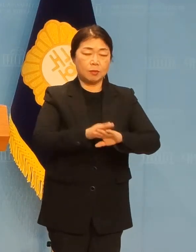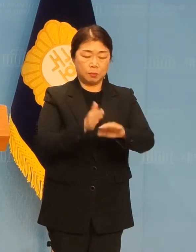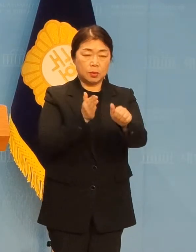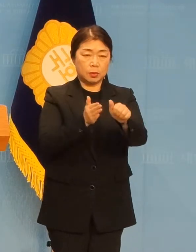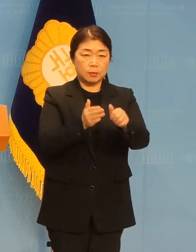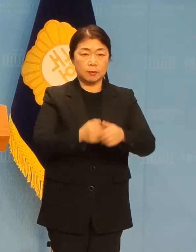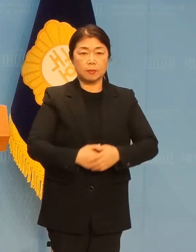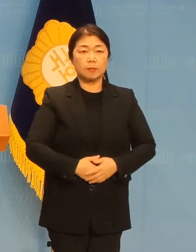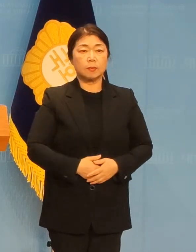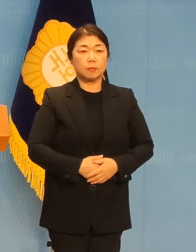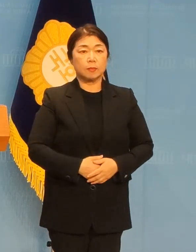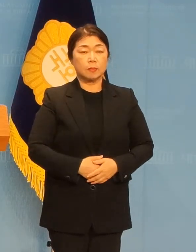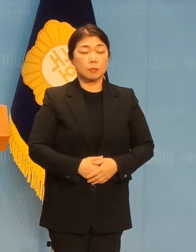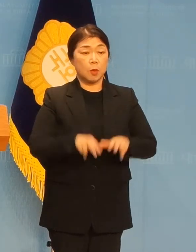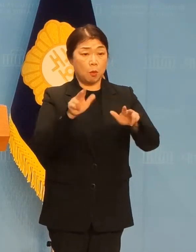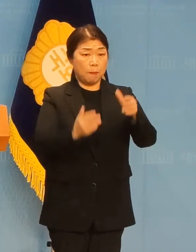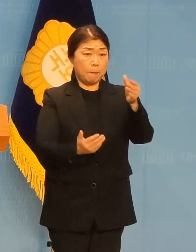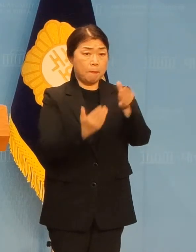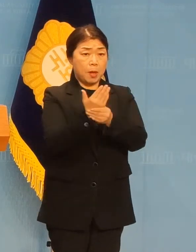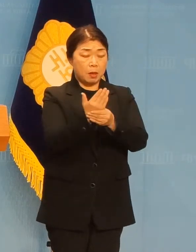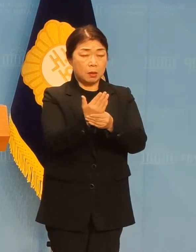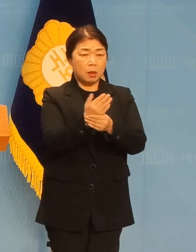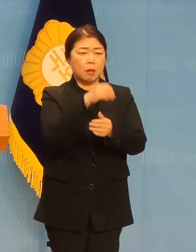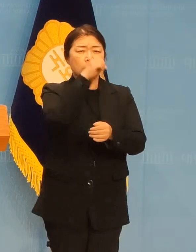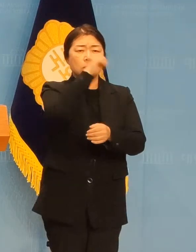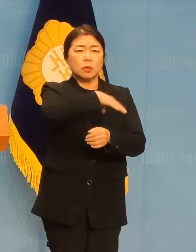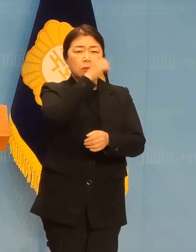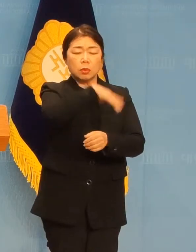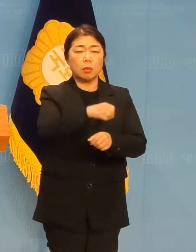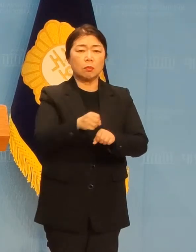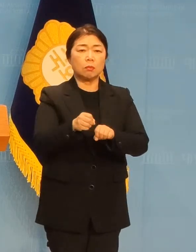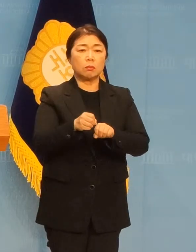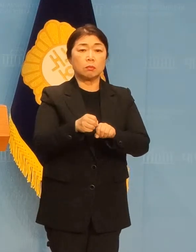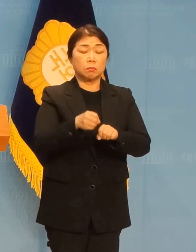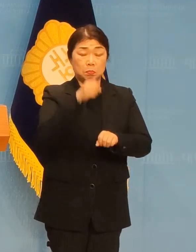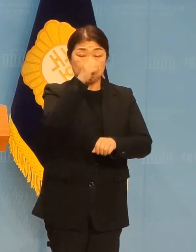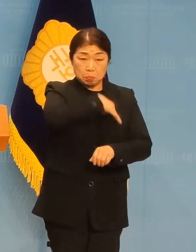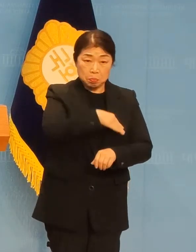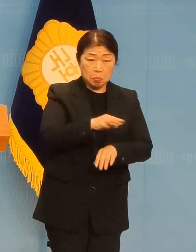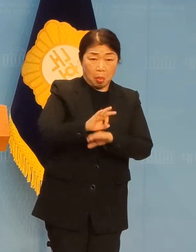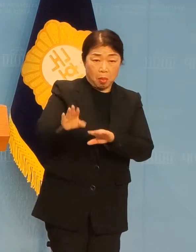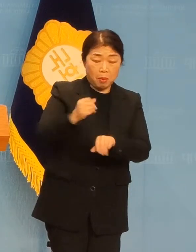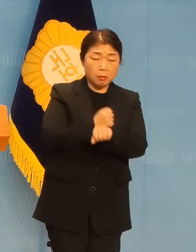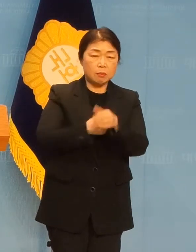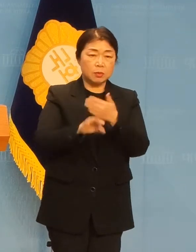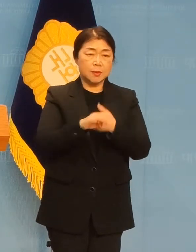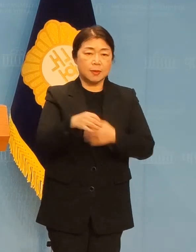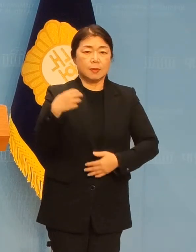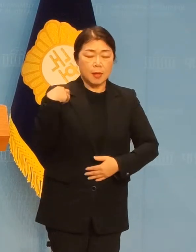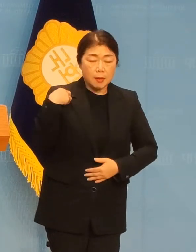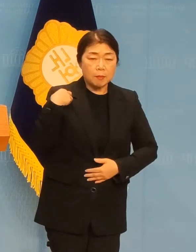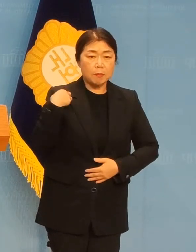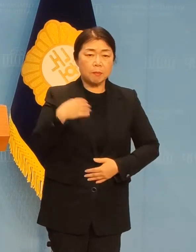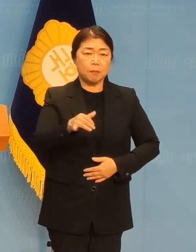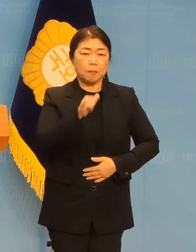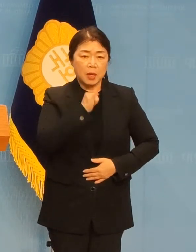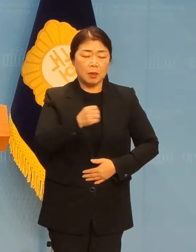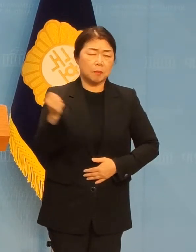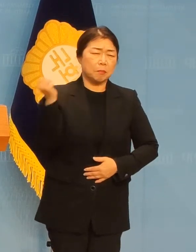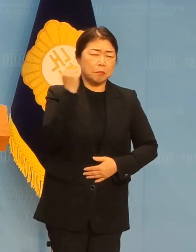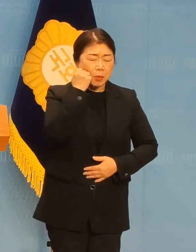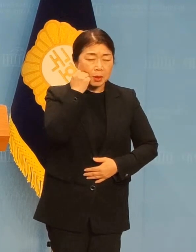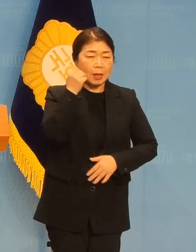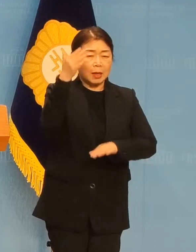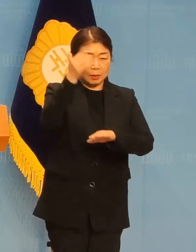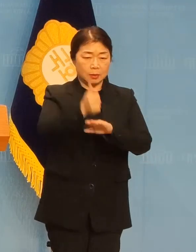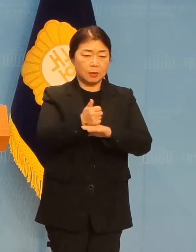바랍니다. 이번 사건을 대충 덮고 넘어가려 한다면 그 책임과 유탄은 고스란히 이재명